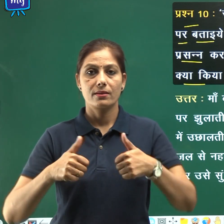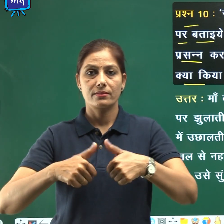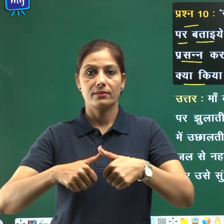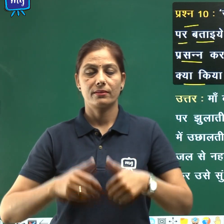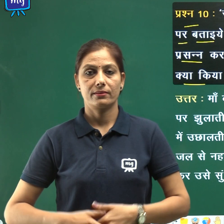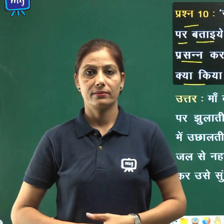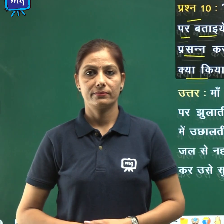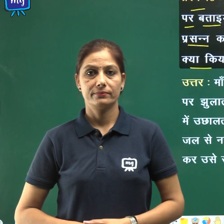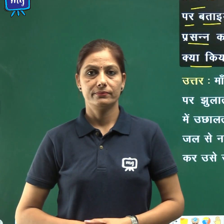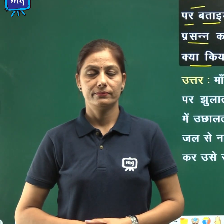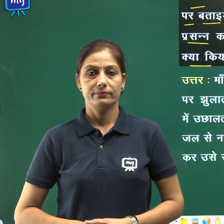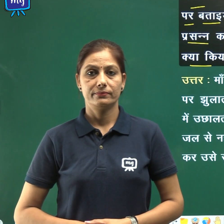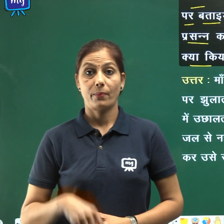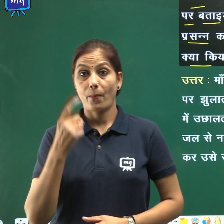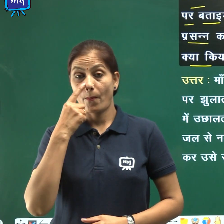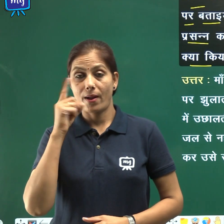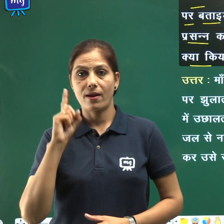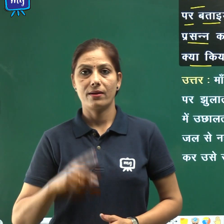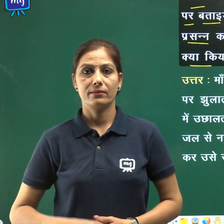है मां